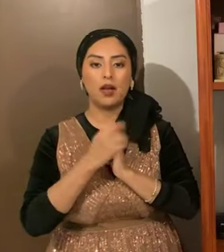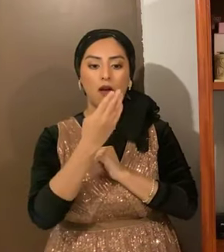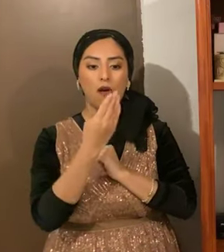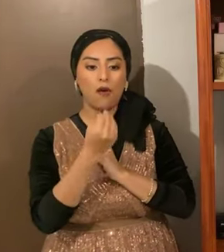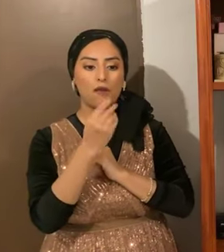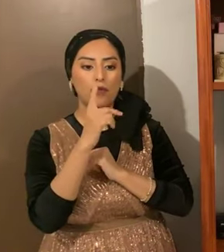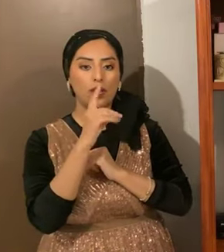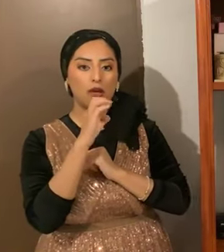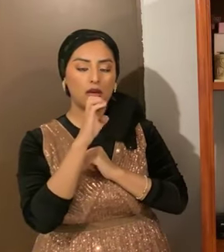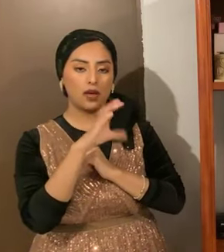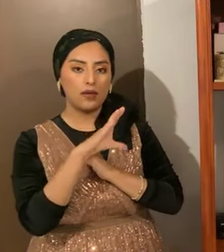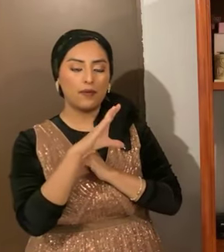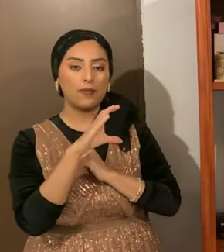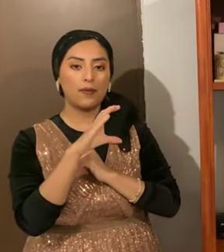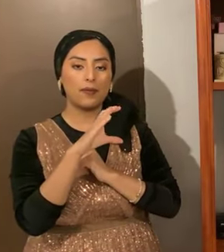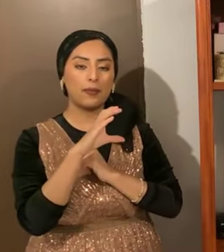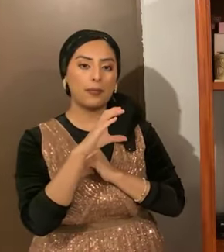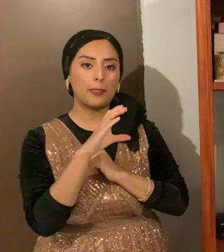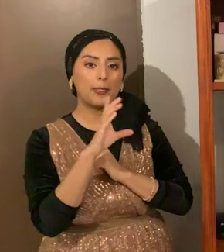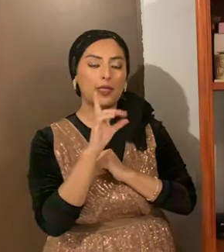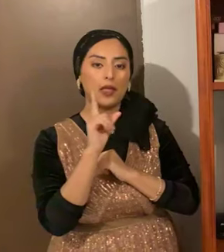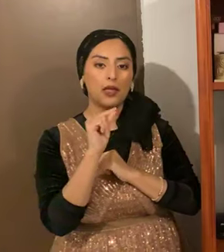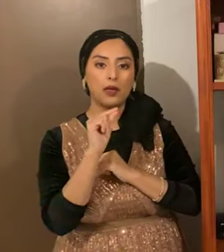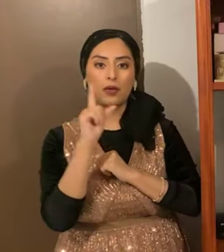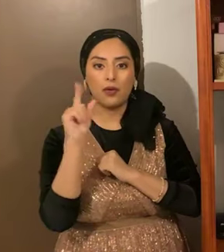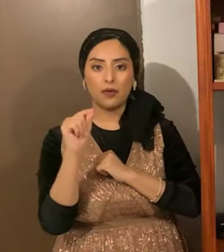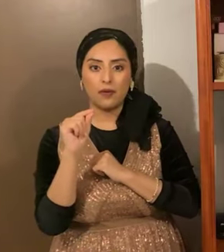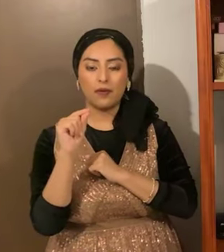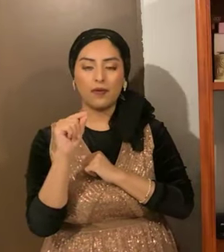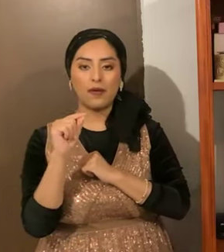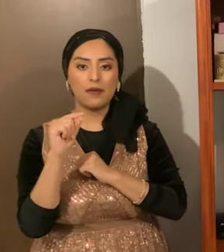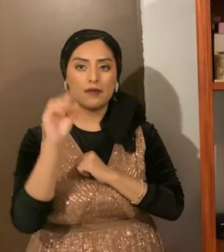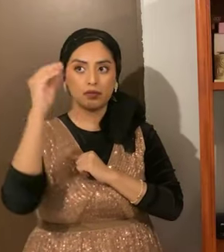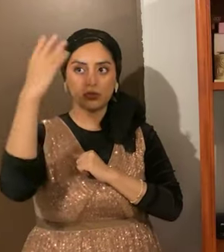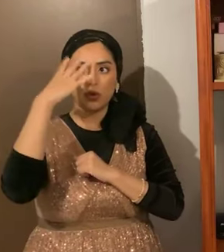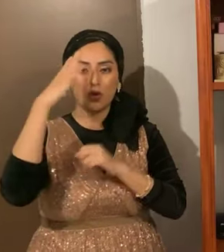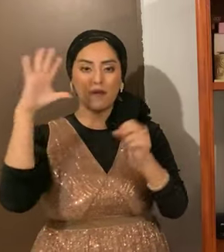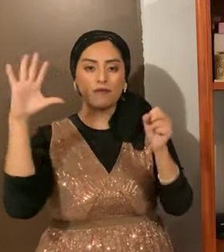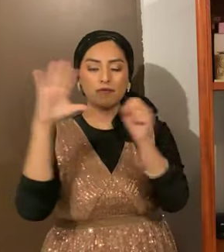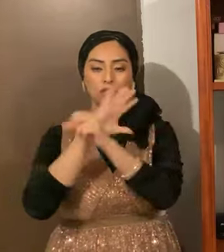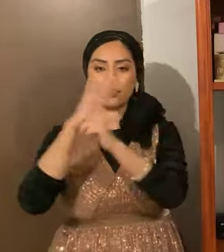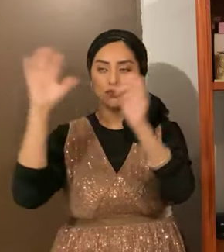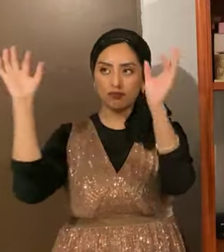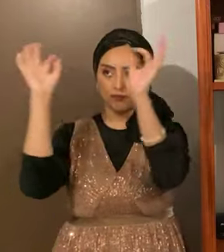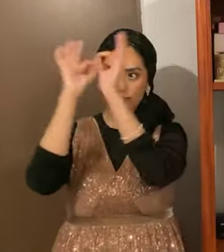14 de diciembre del año 2020, un eclipse total de Sol.